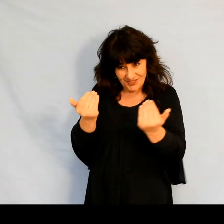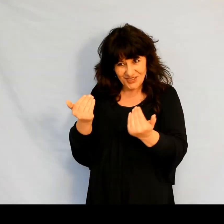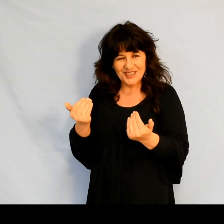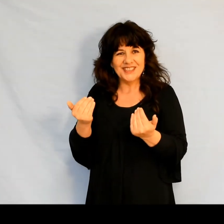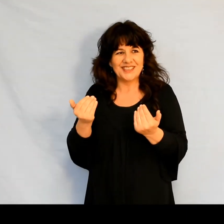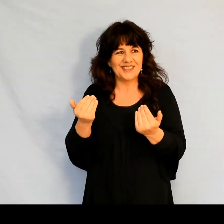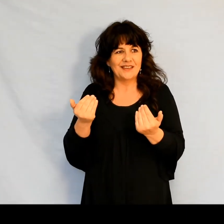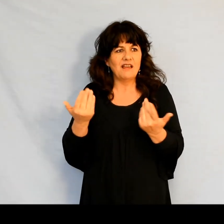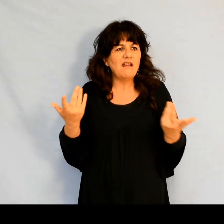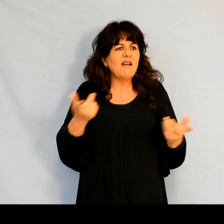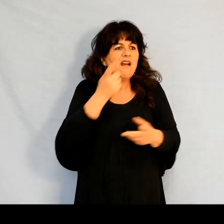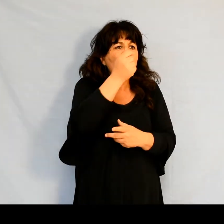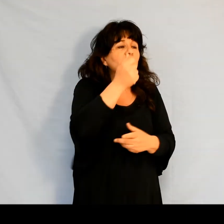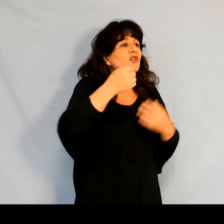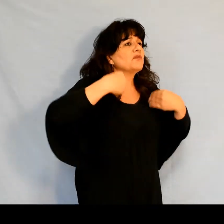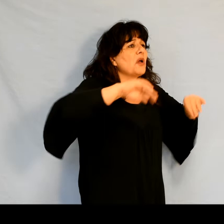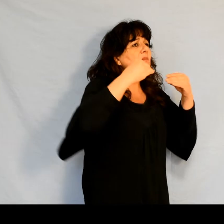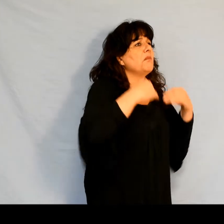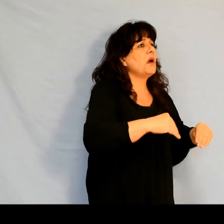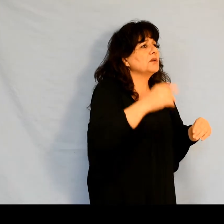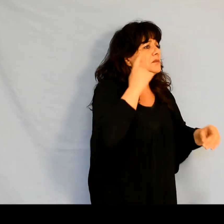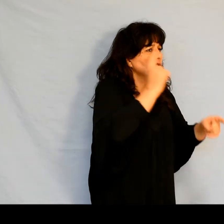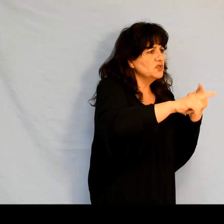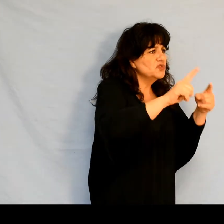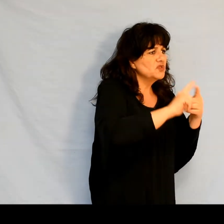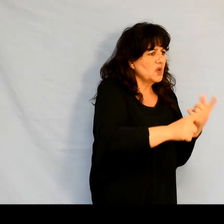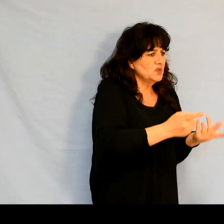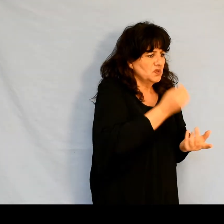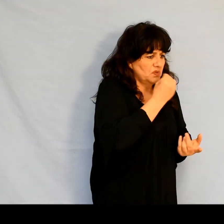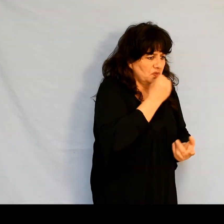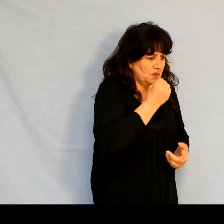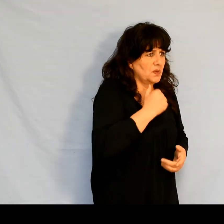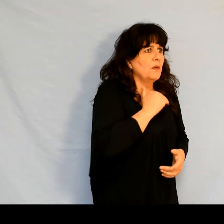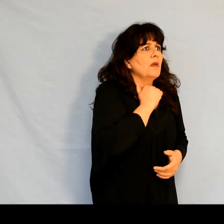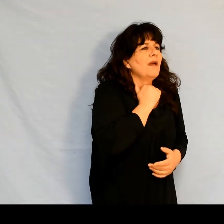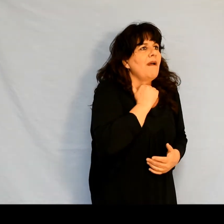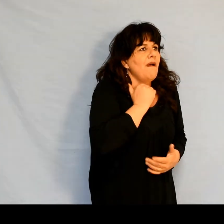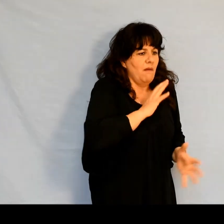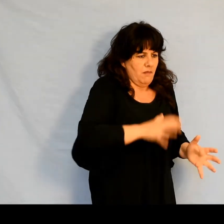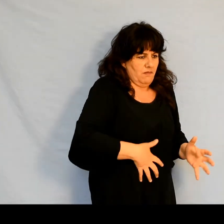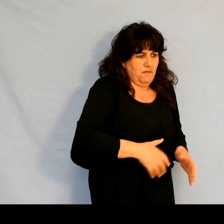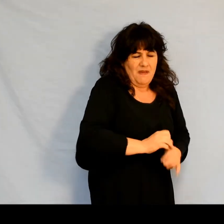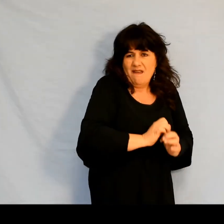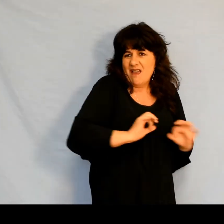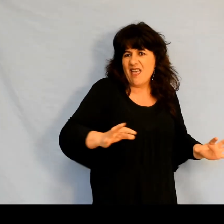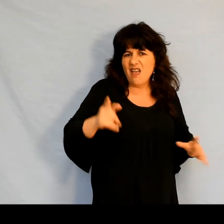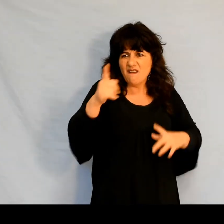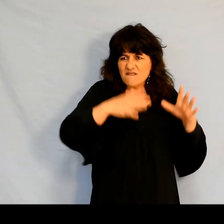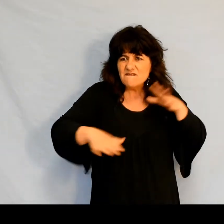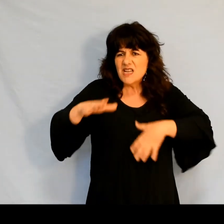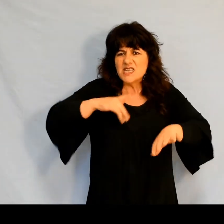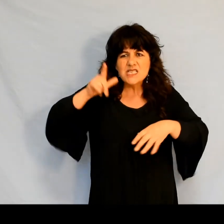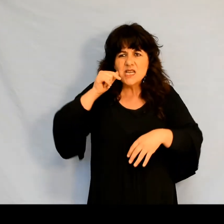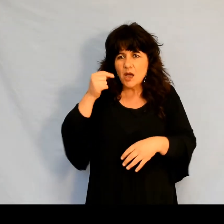Pourquoi dépenser votre argent pour ce qui ne nourrit pas? Vous fatiguez pour ce qui ne rassasie pas.